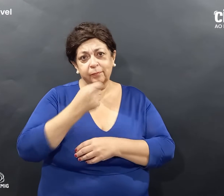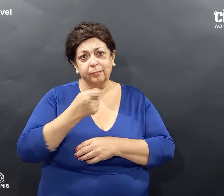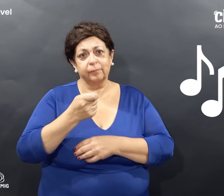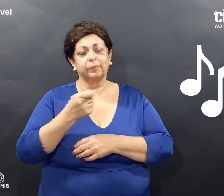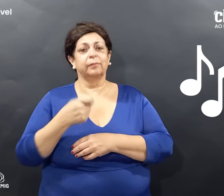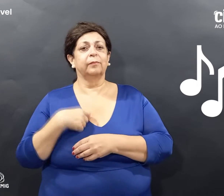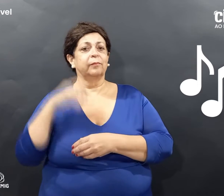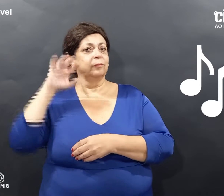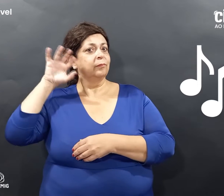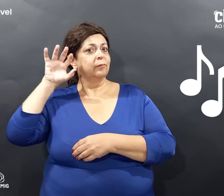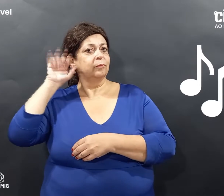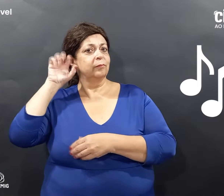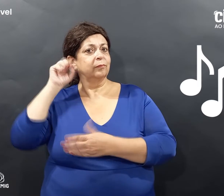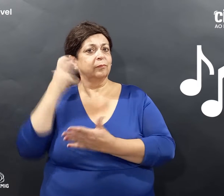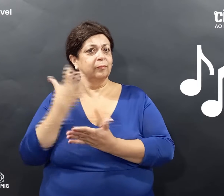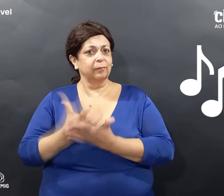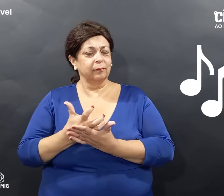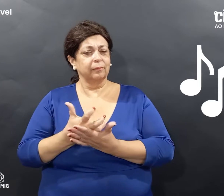lá?